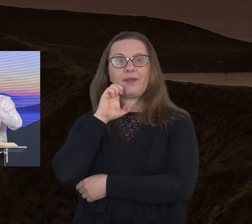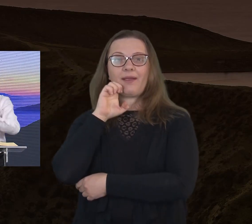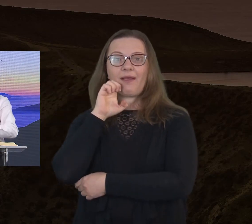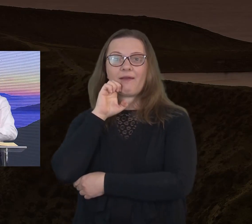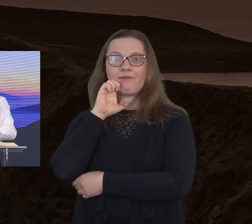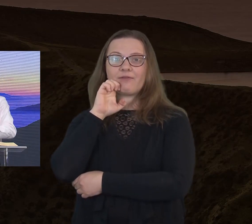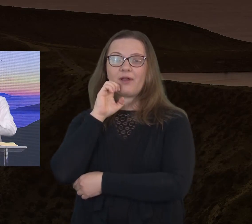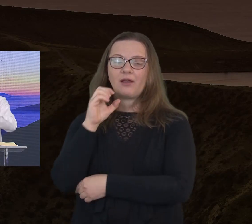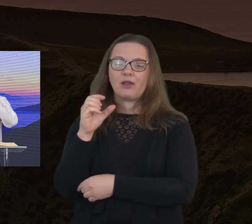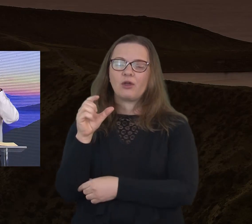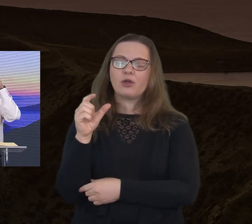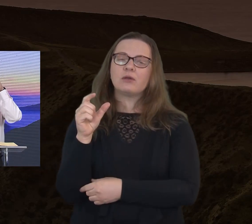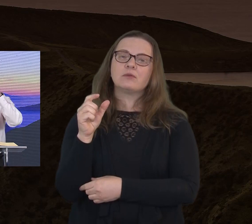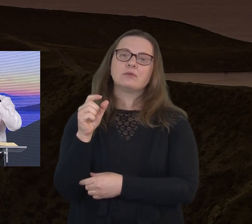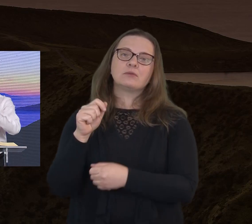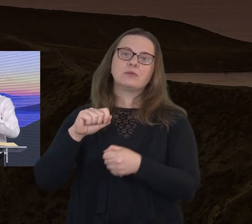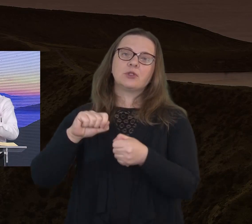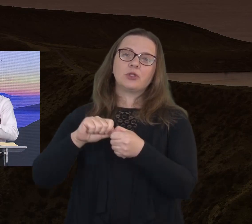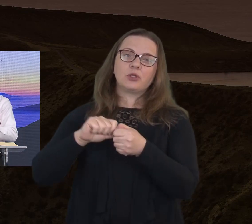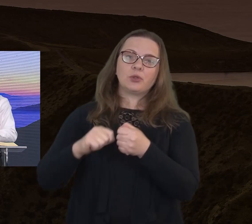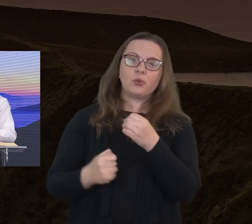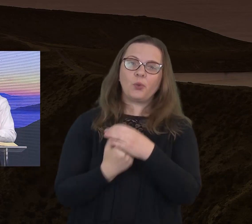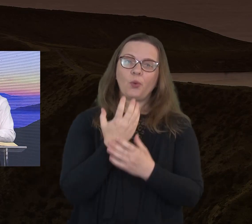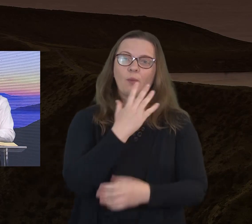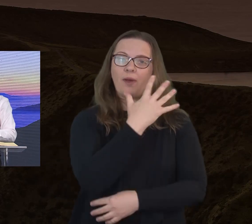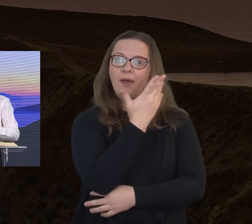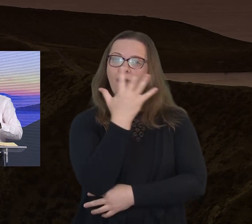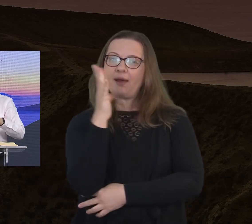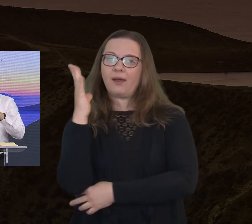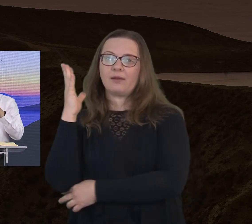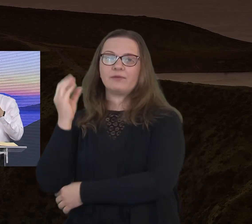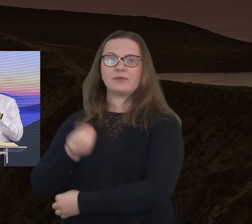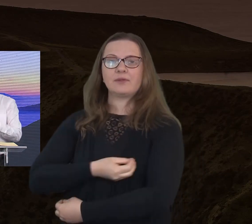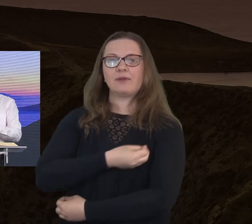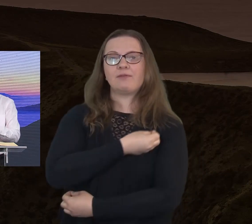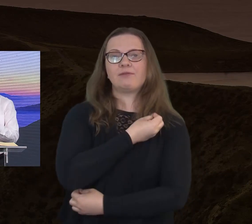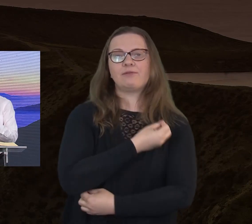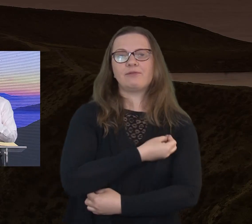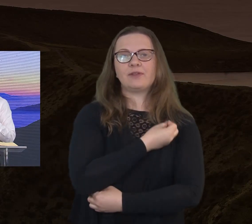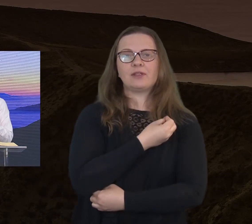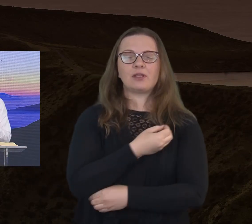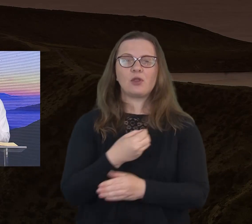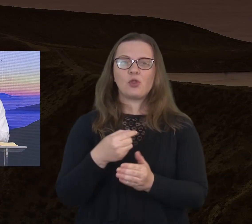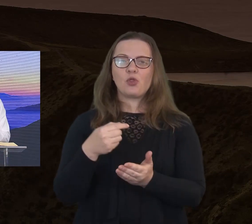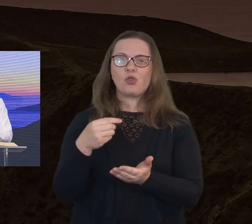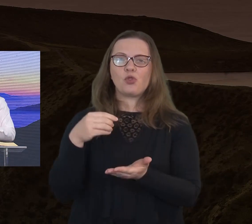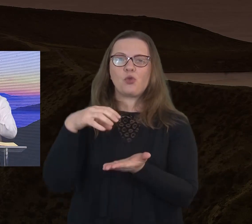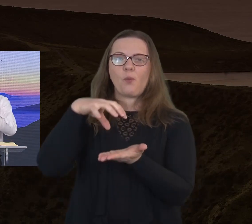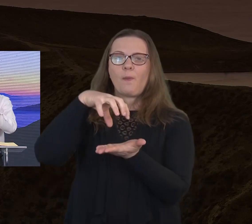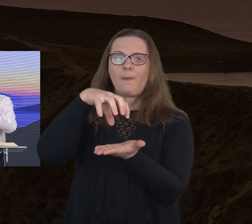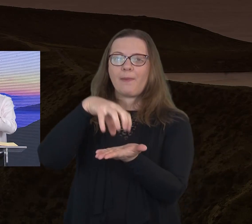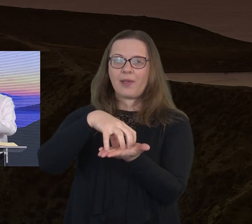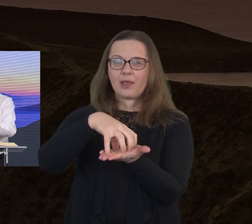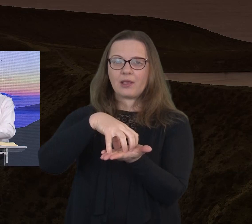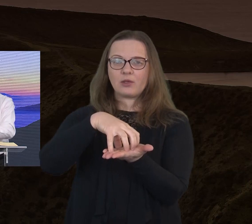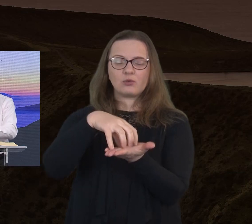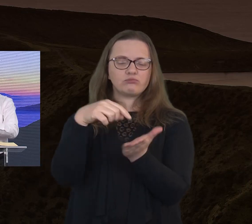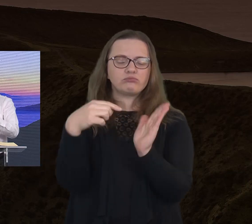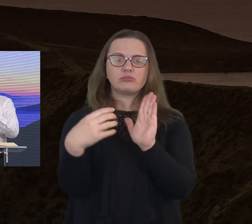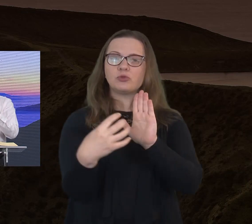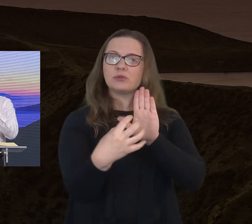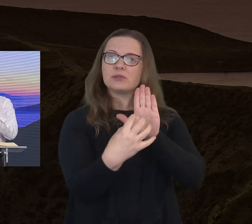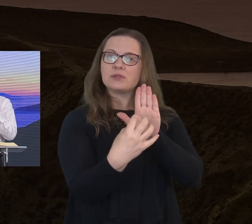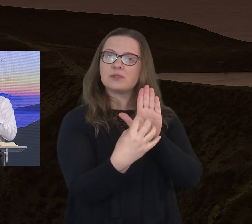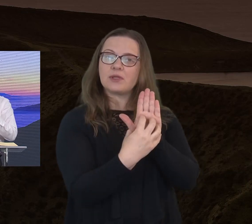do jardim, Deus colocou a árvore da vida. O meio significa o centro. O meio